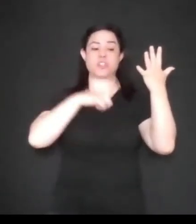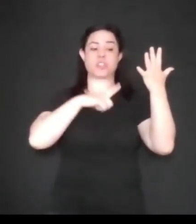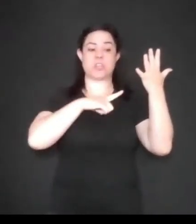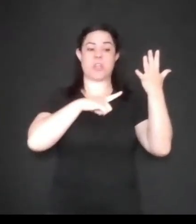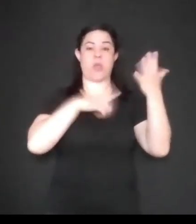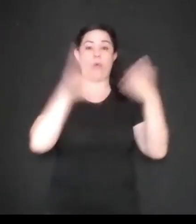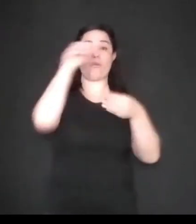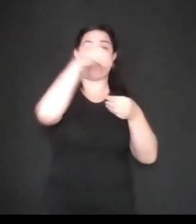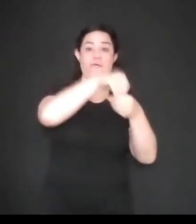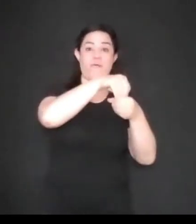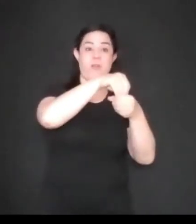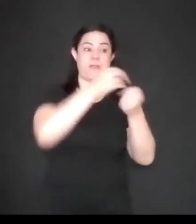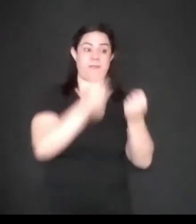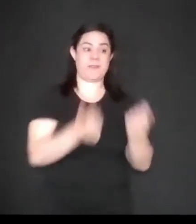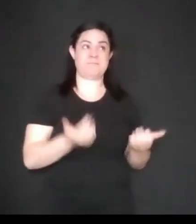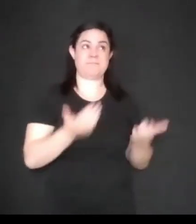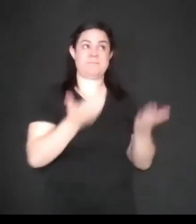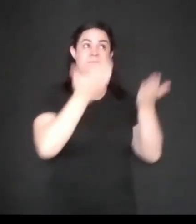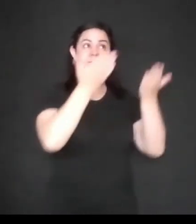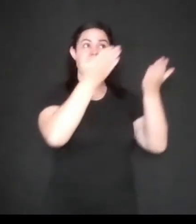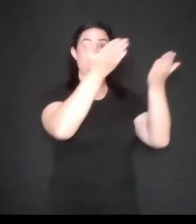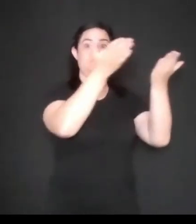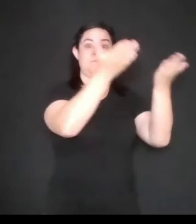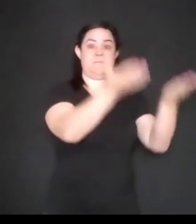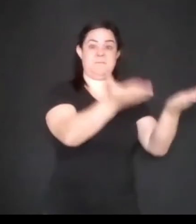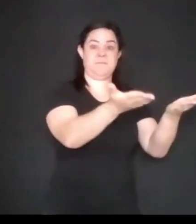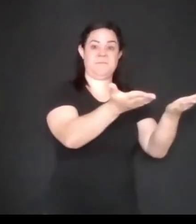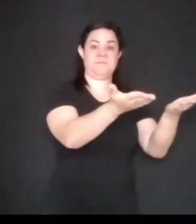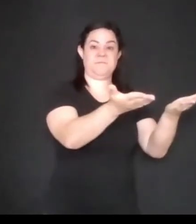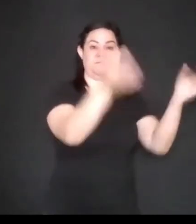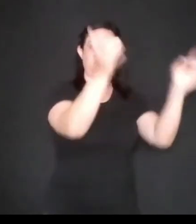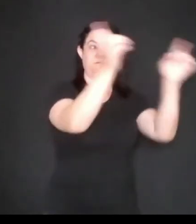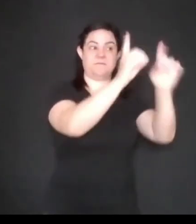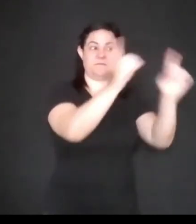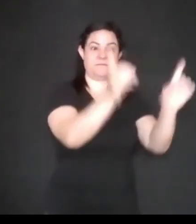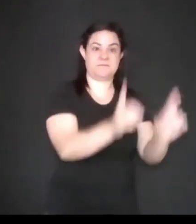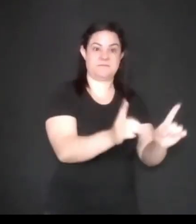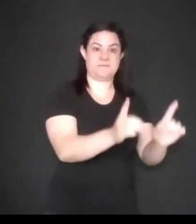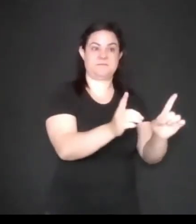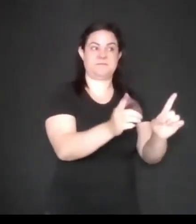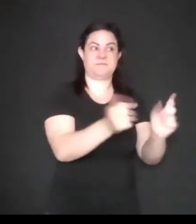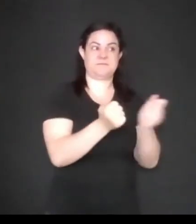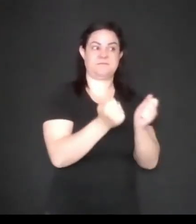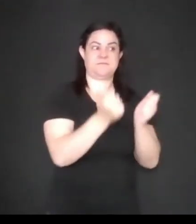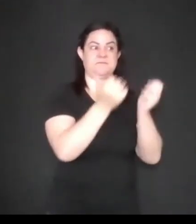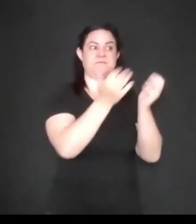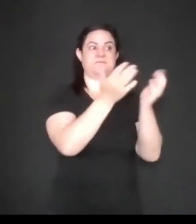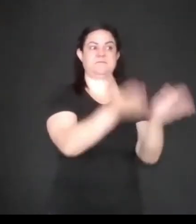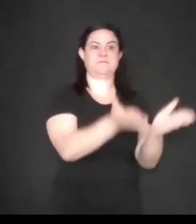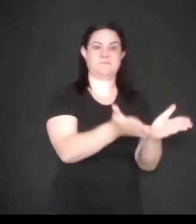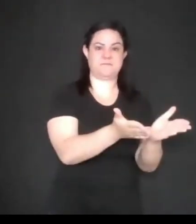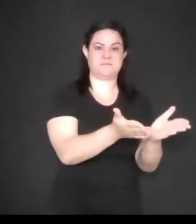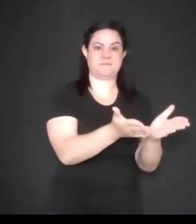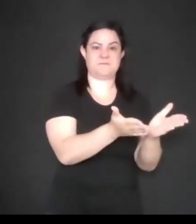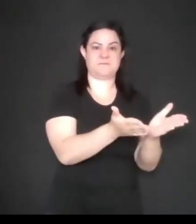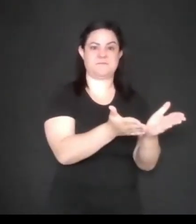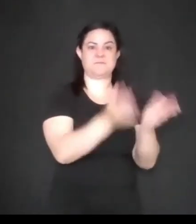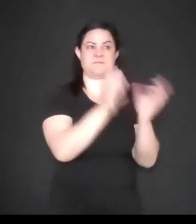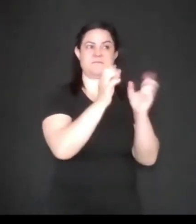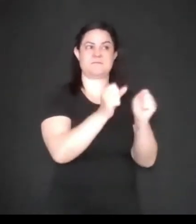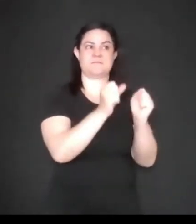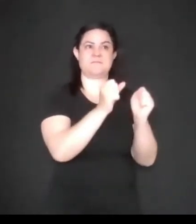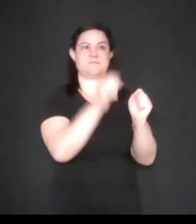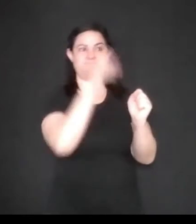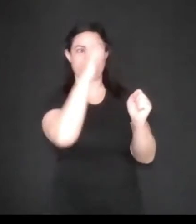oferendas. Coisas eram entregues, doadas, sacrificadas, para que essas